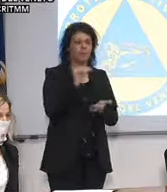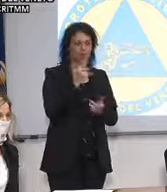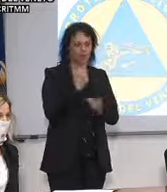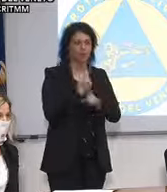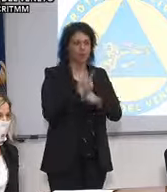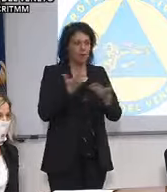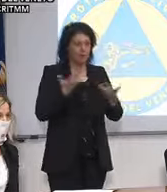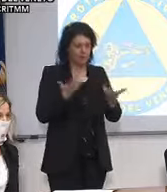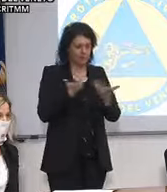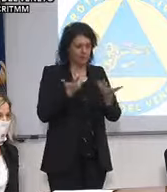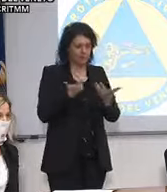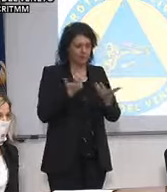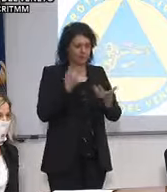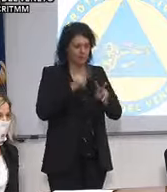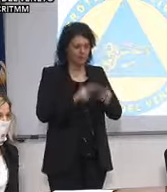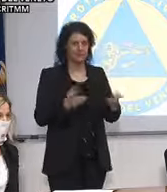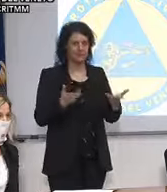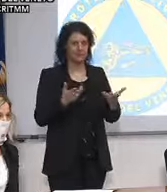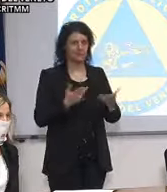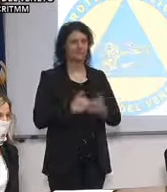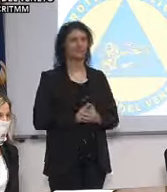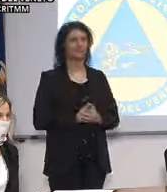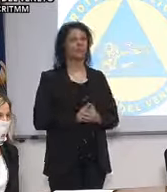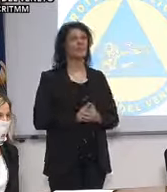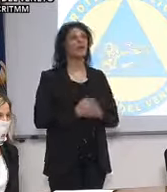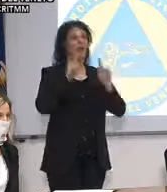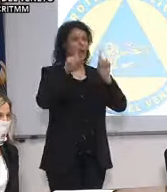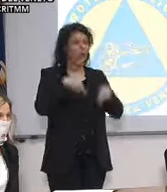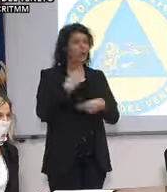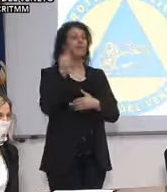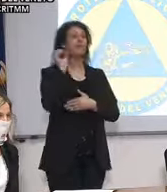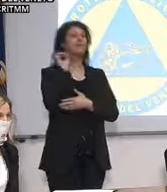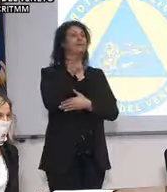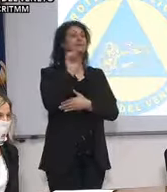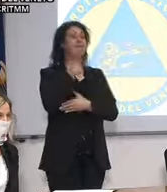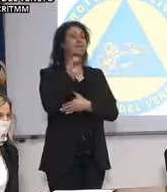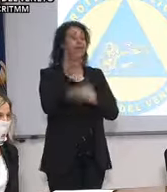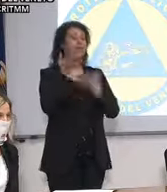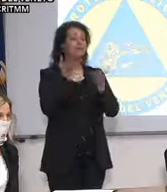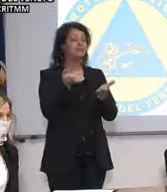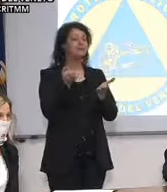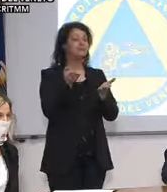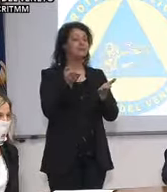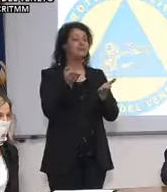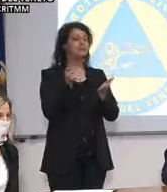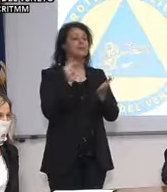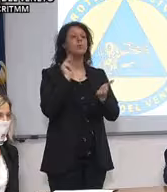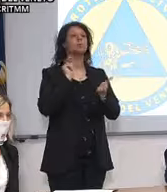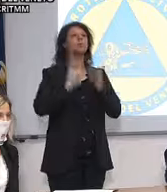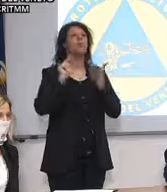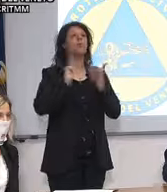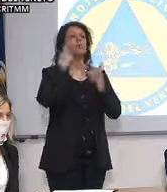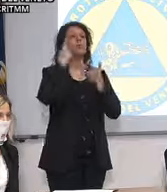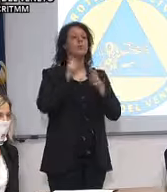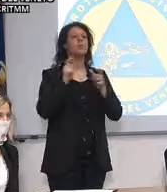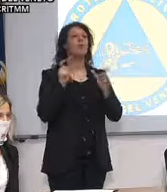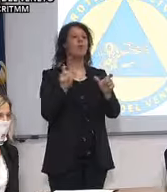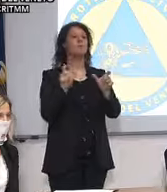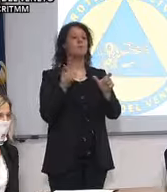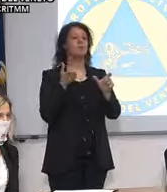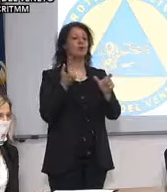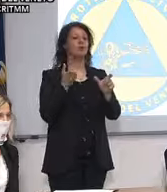vanno accompagnati, eccetera. Ci sono anche i docenti poi che nella scuola dell'obbligo hanno dovuto praticamente in